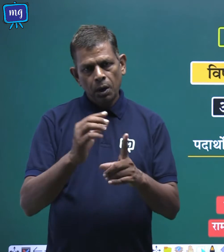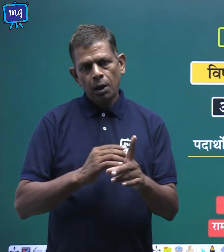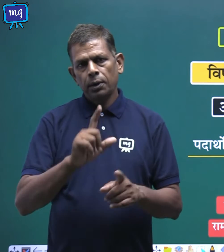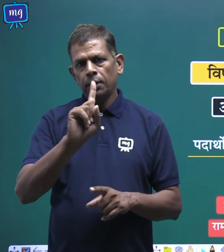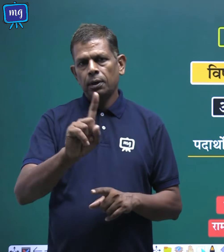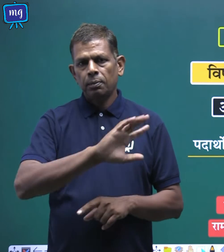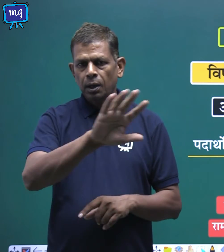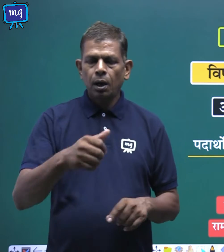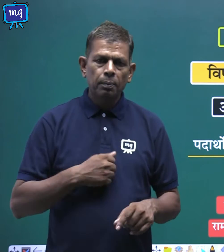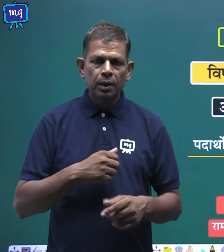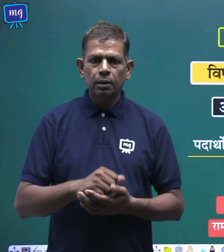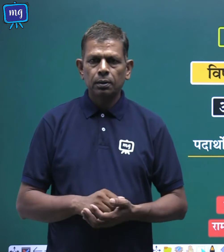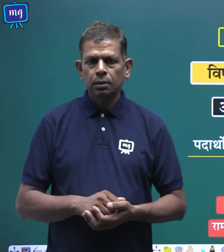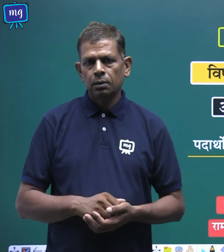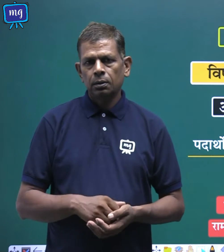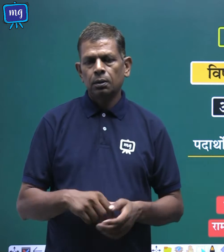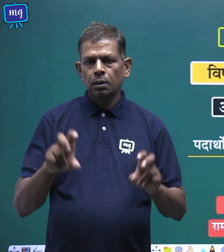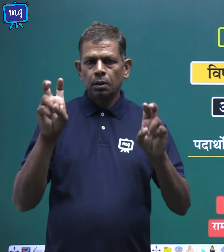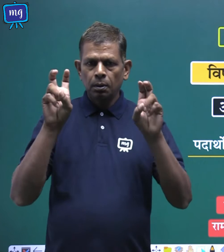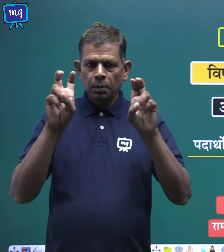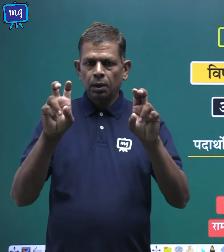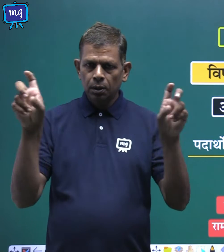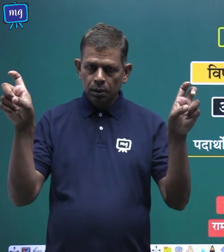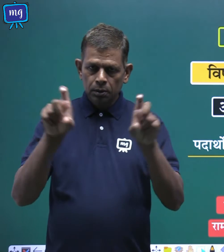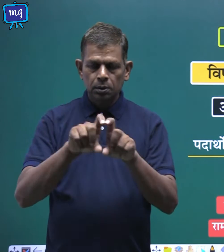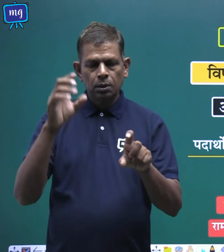हमने पाठ का सारांश जाना।